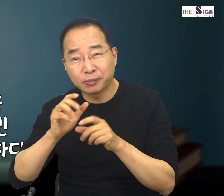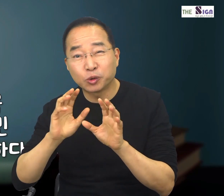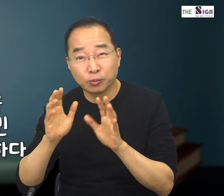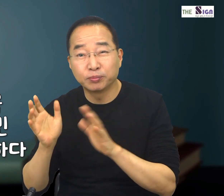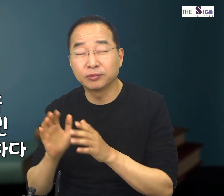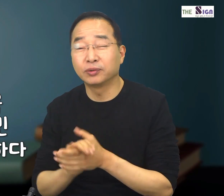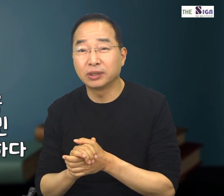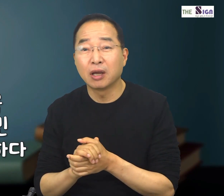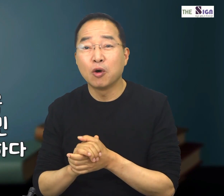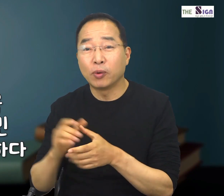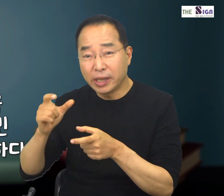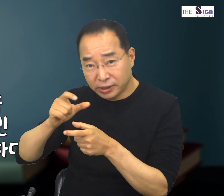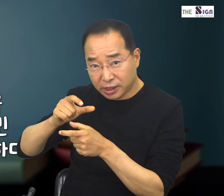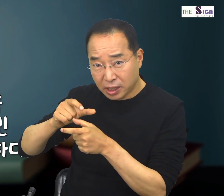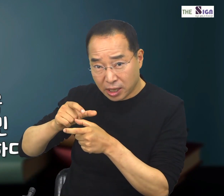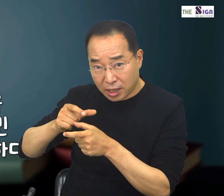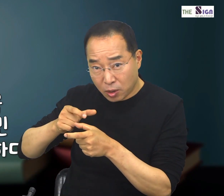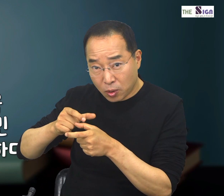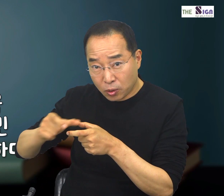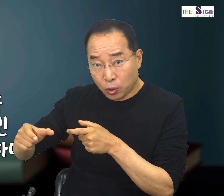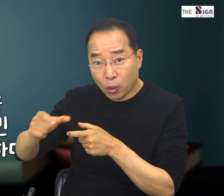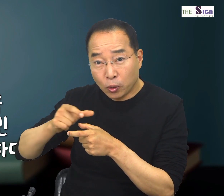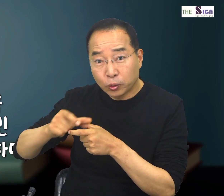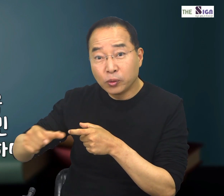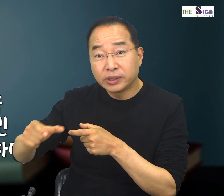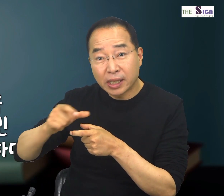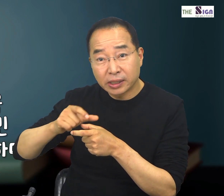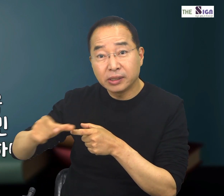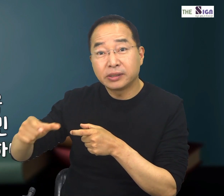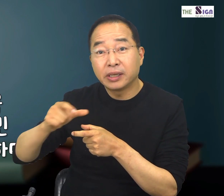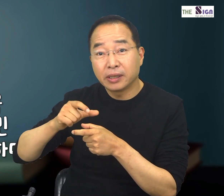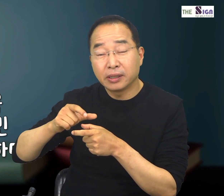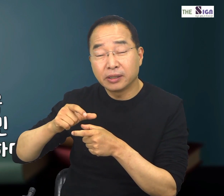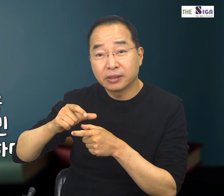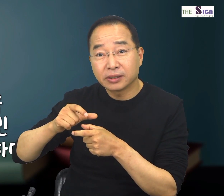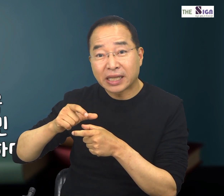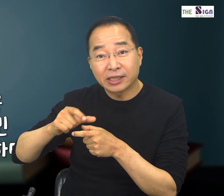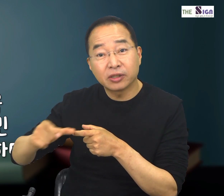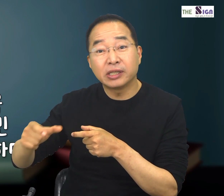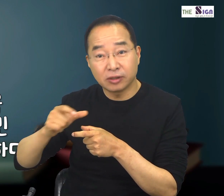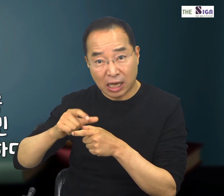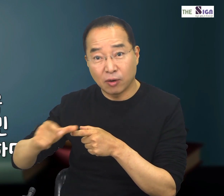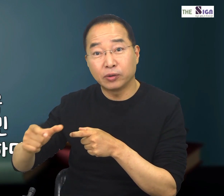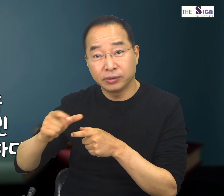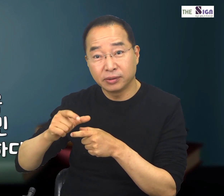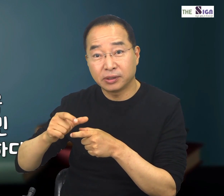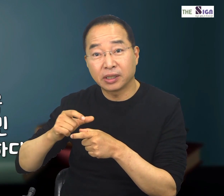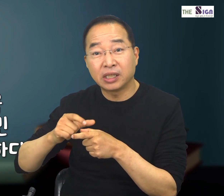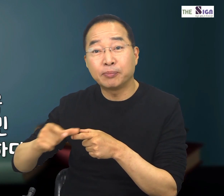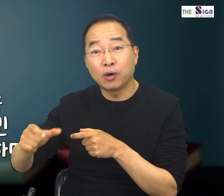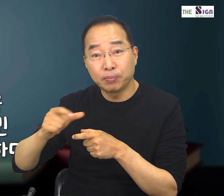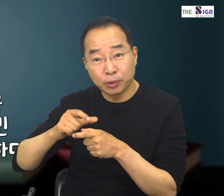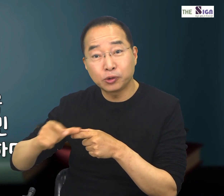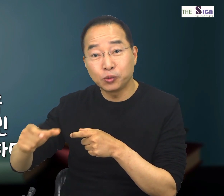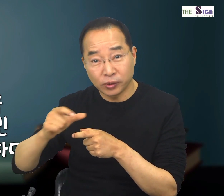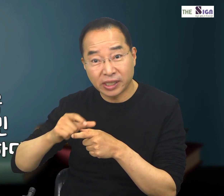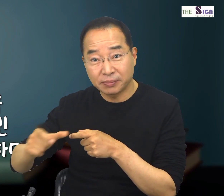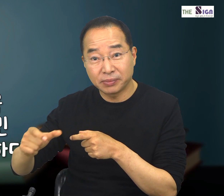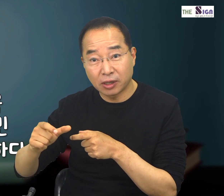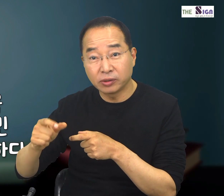조금 원래는 이제 요 동작이 이제 사전에서 나온 이제 기본 표준 동작입니다.